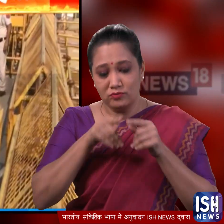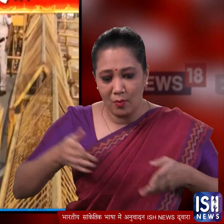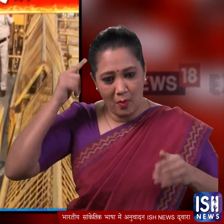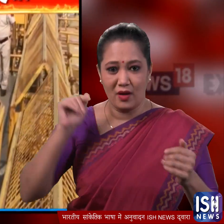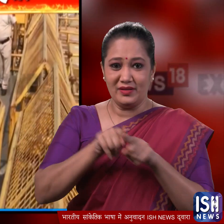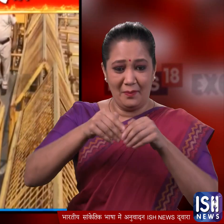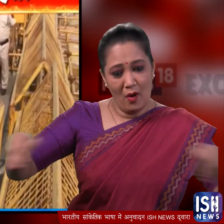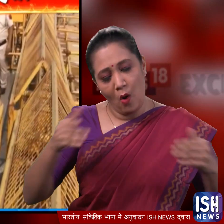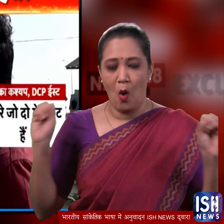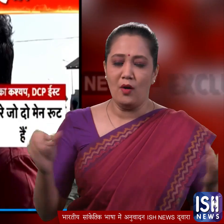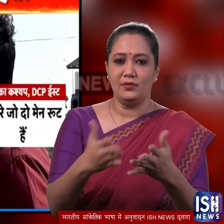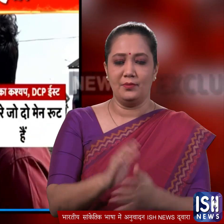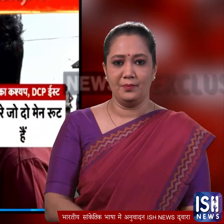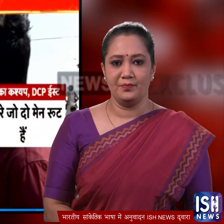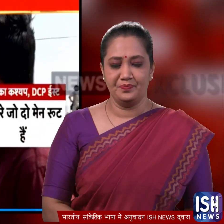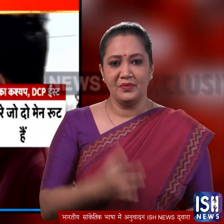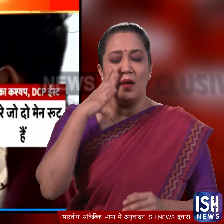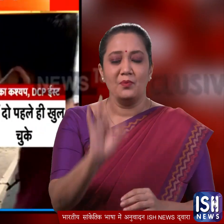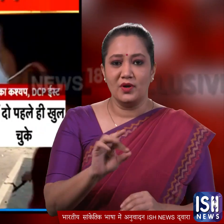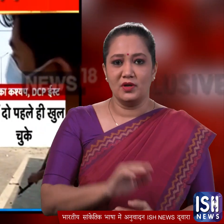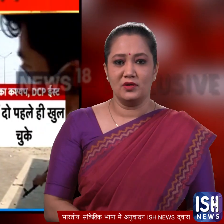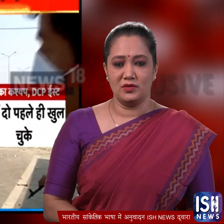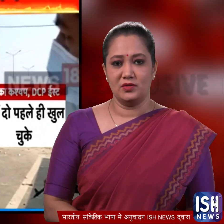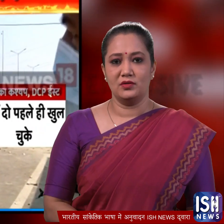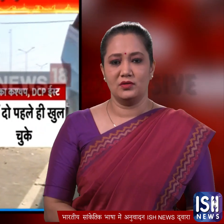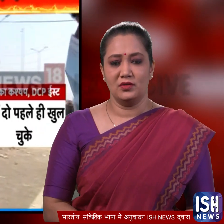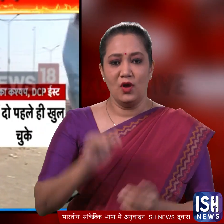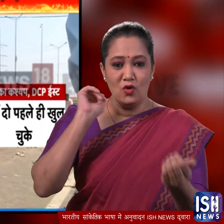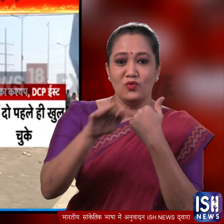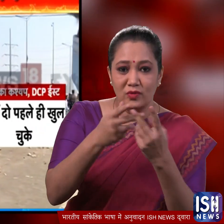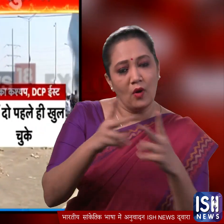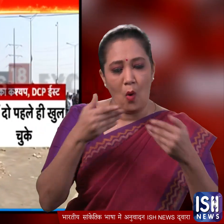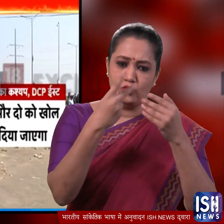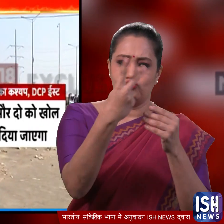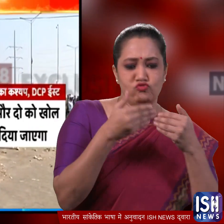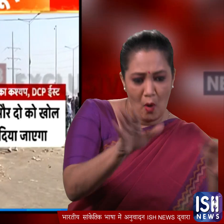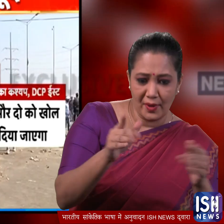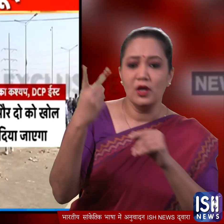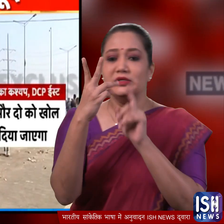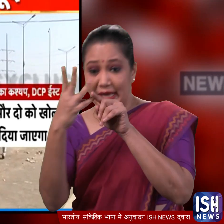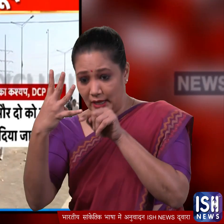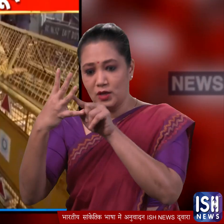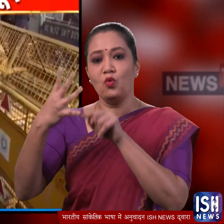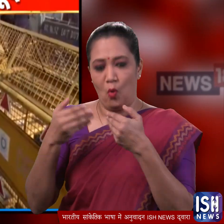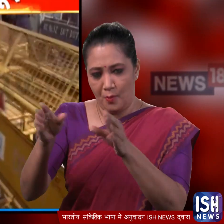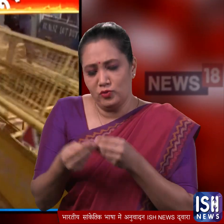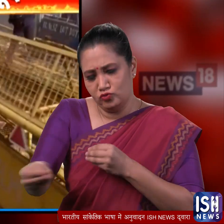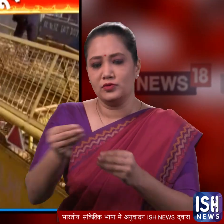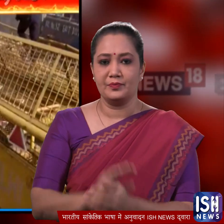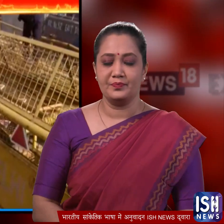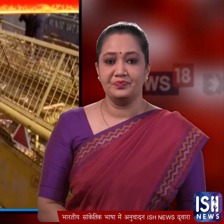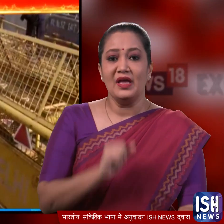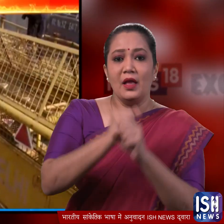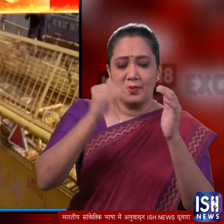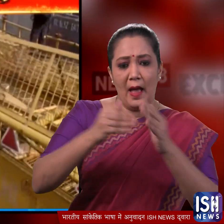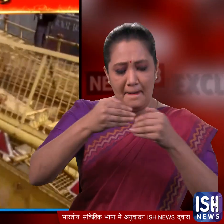बॉर्डर पूरी तरह खुल जाएगा। हमारे जो मेन रूट्स हैं those are already like two of those are already open, the rest two are being opened। हालांकि अब भी